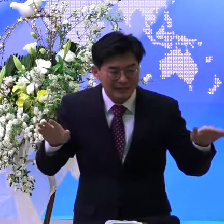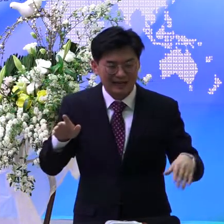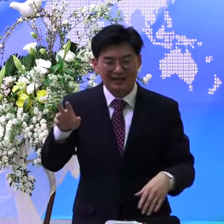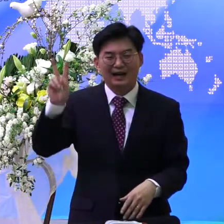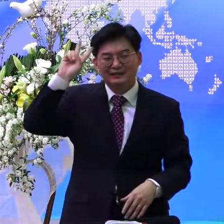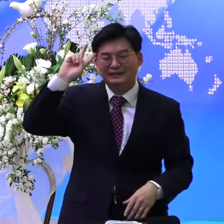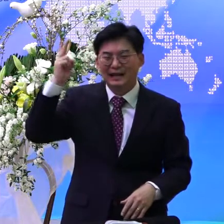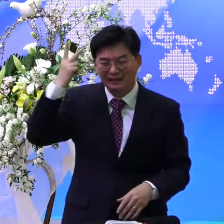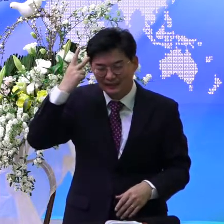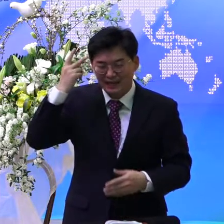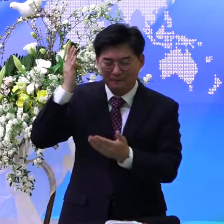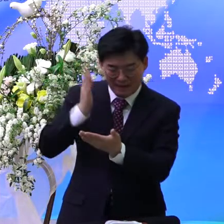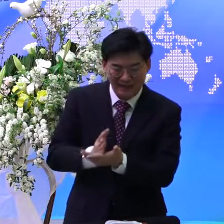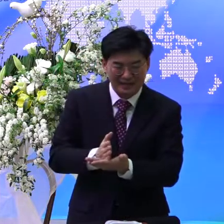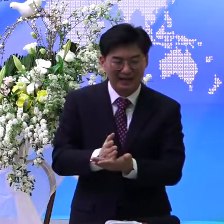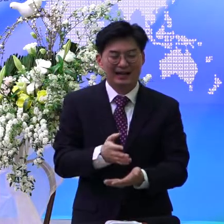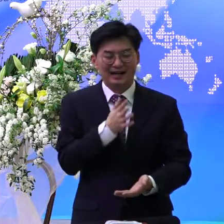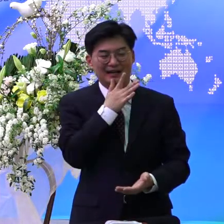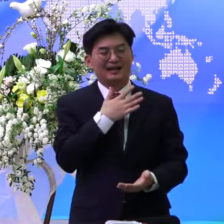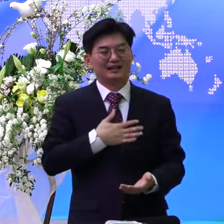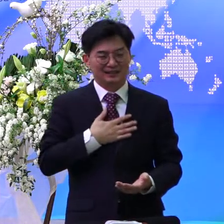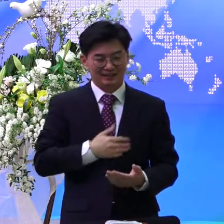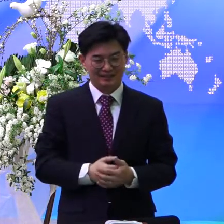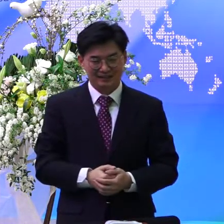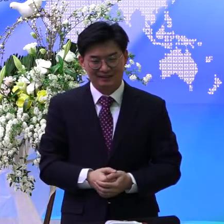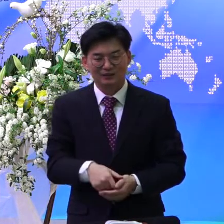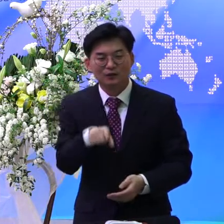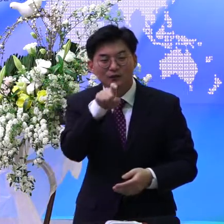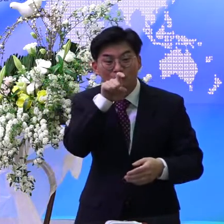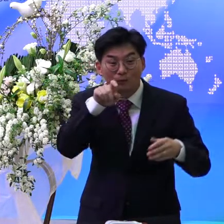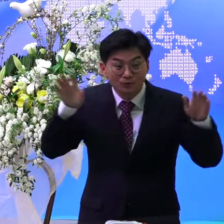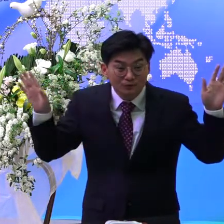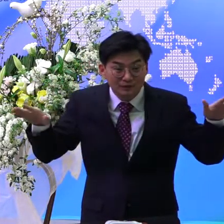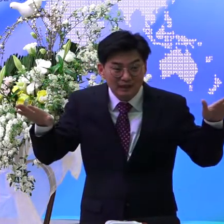창공을 아주 여유롭게 멋지게 나갔습니다.